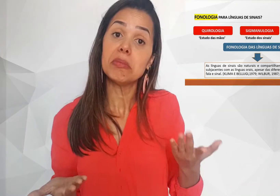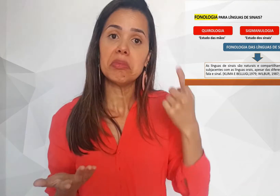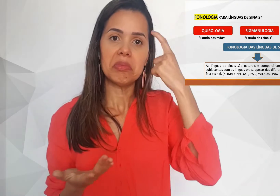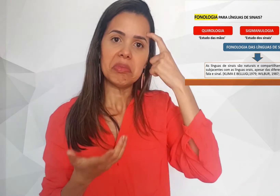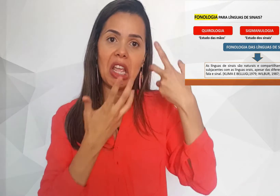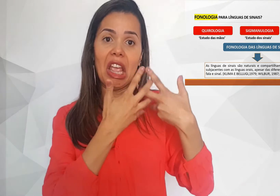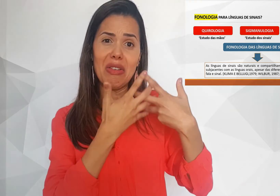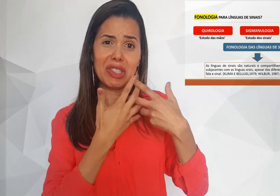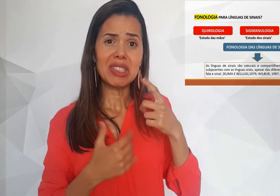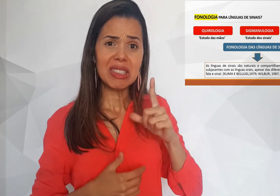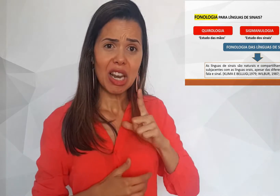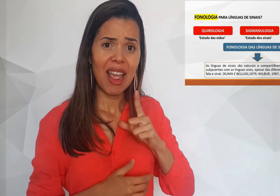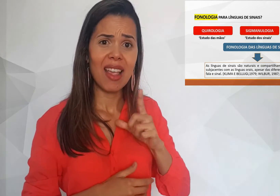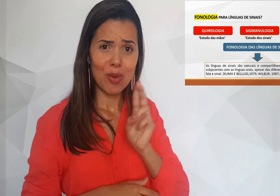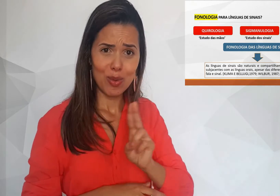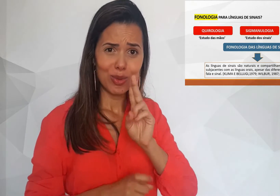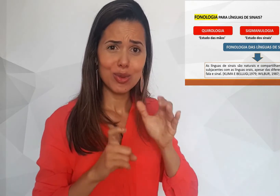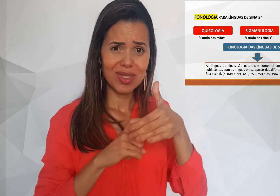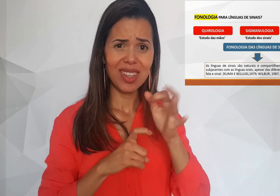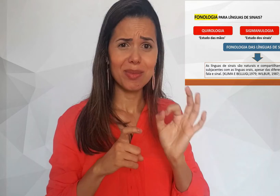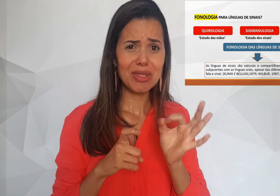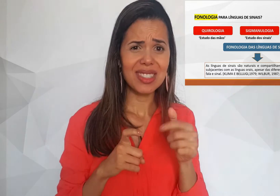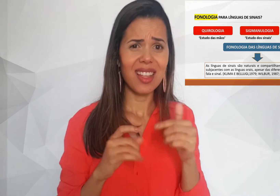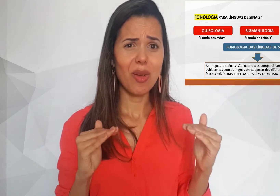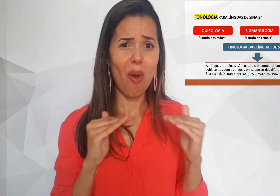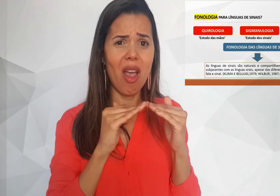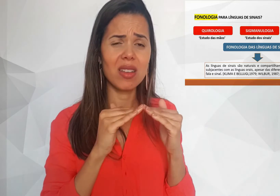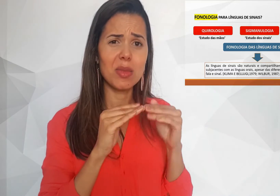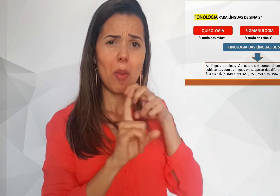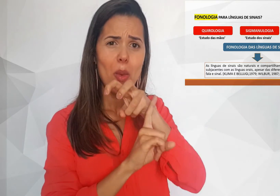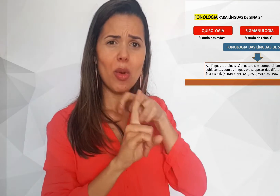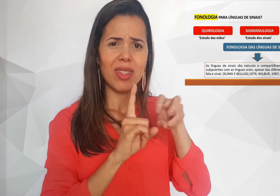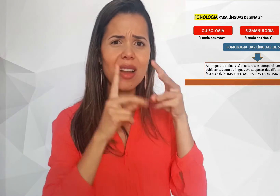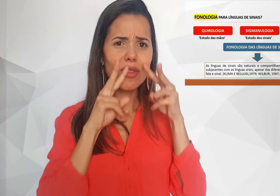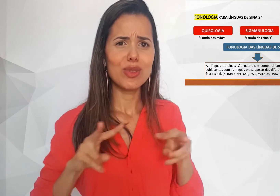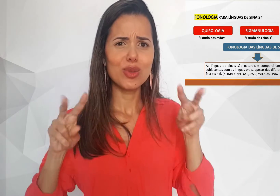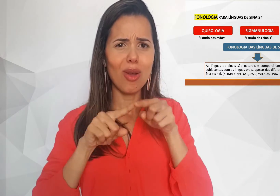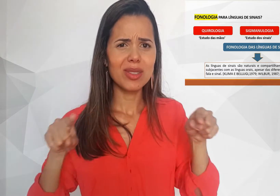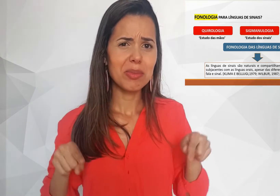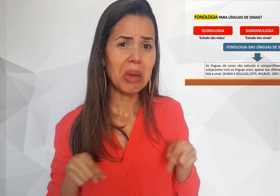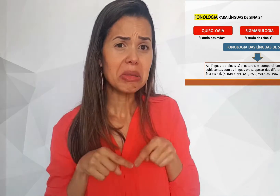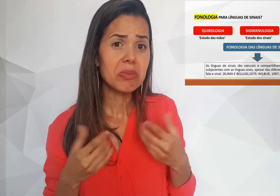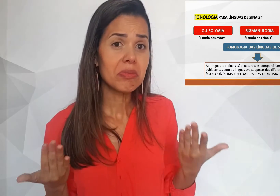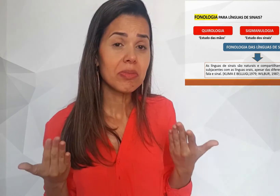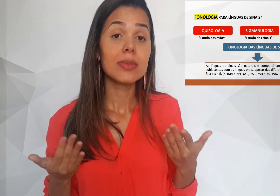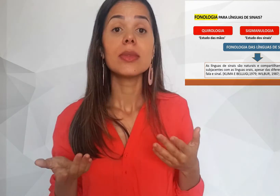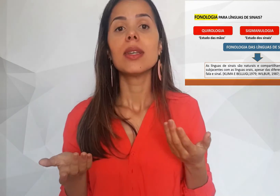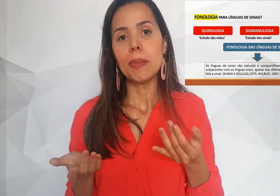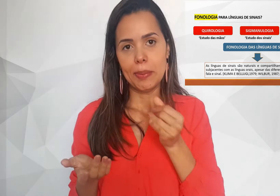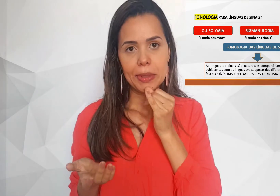para nos fazer assim pensar se nós estamos fazendo uso de termos que correspondem a esse nível de análise de